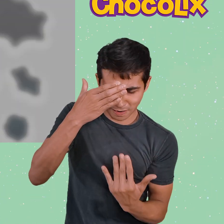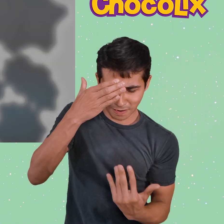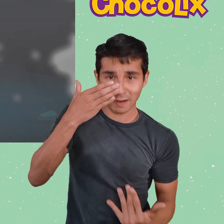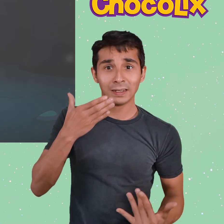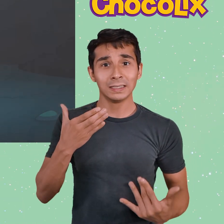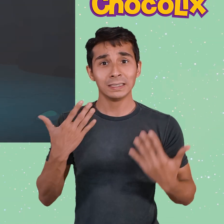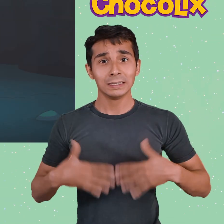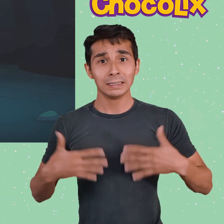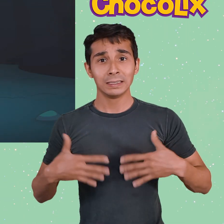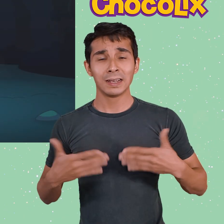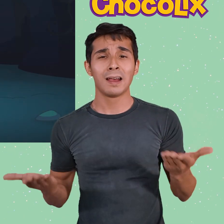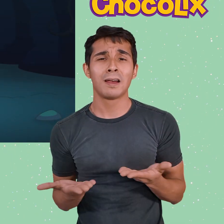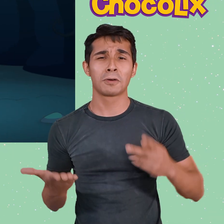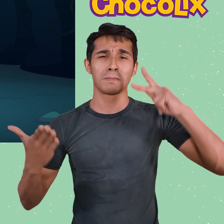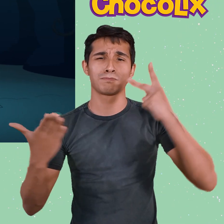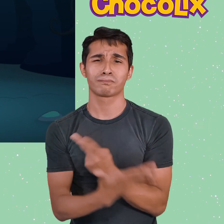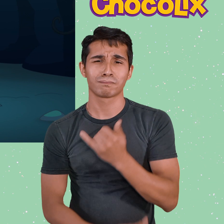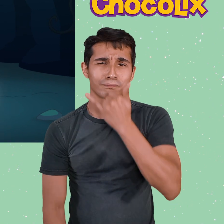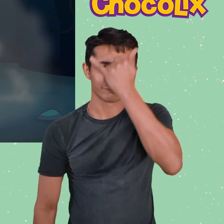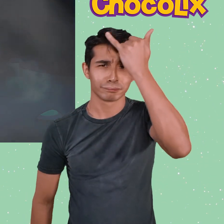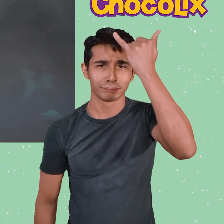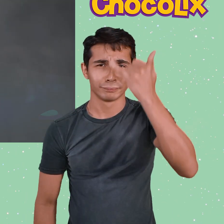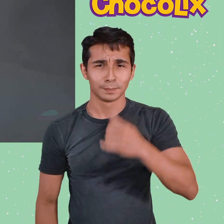Ai, o que mais falta acontecer?